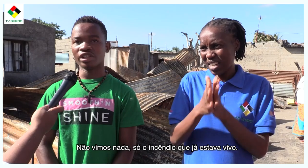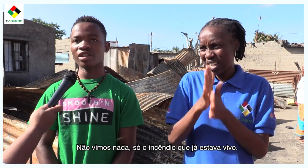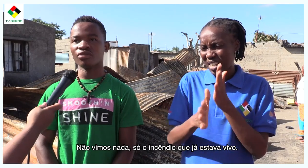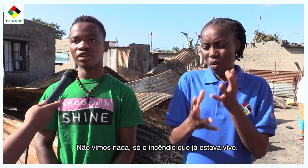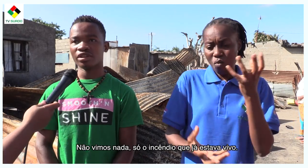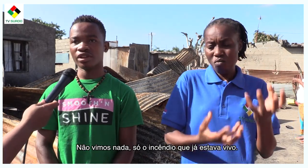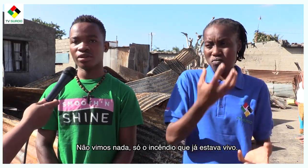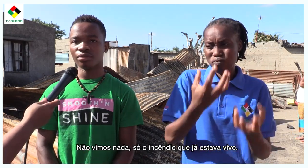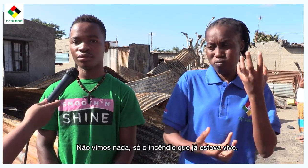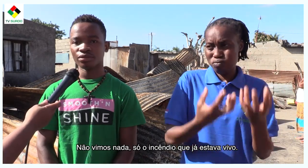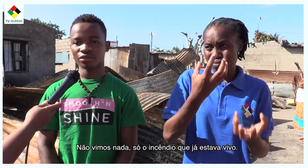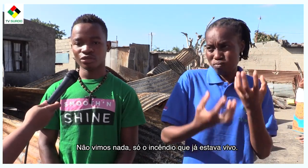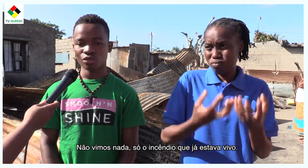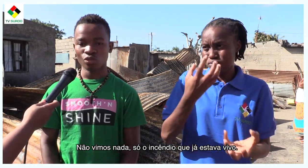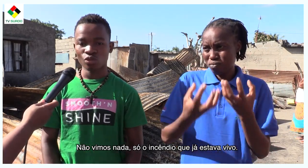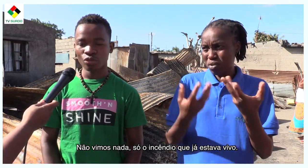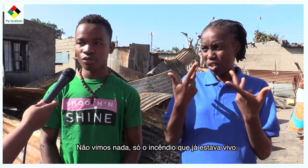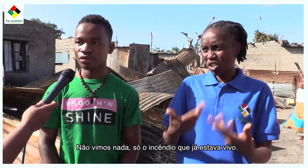um incêndio já extravertido.